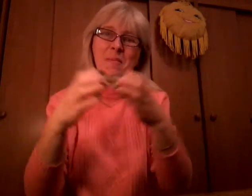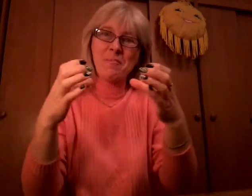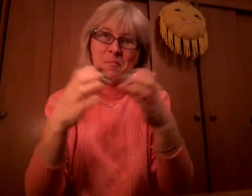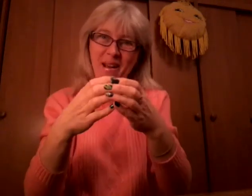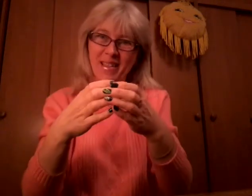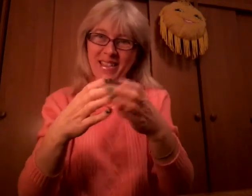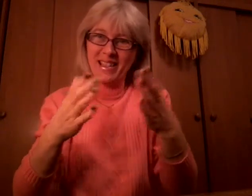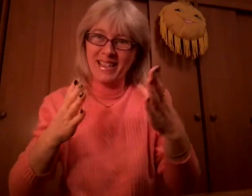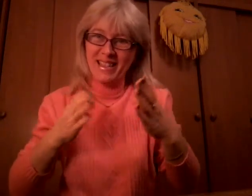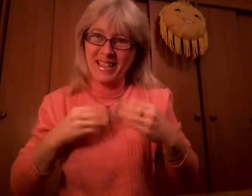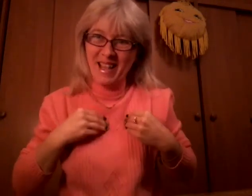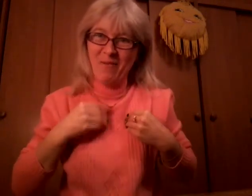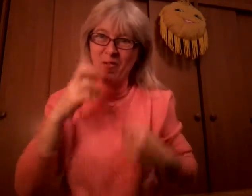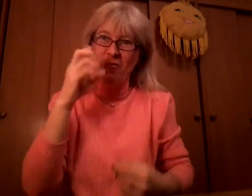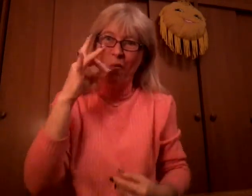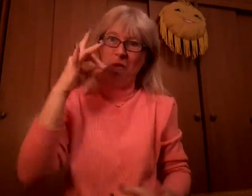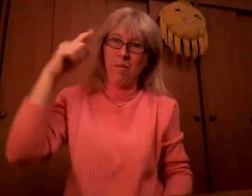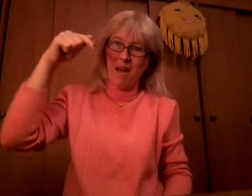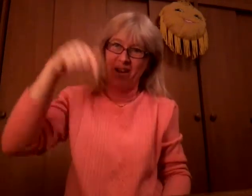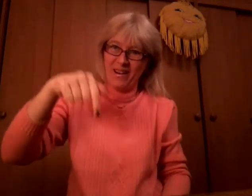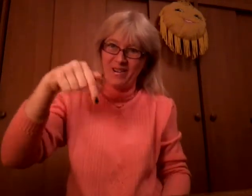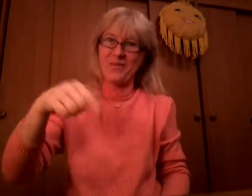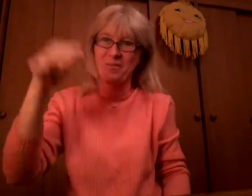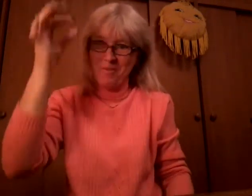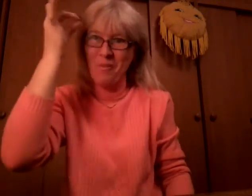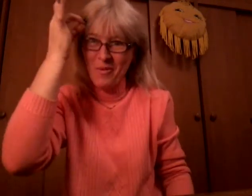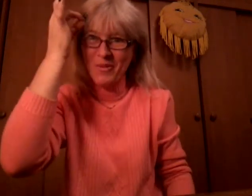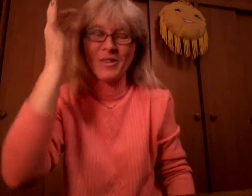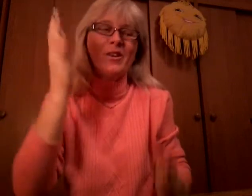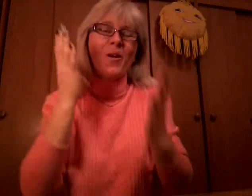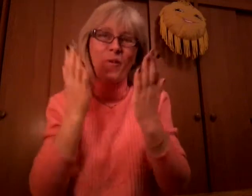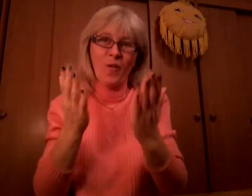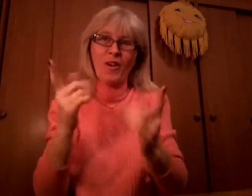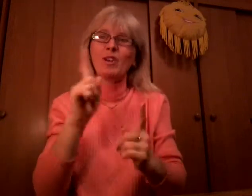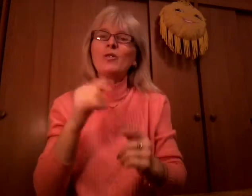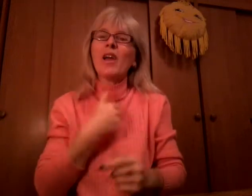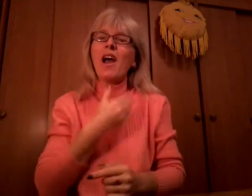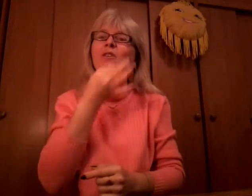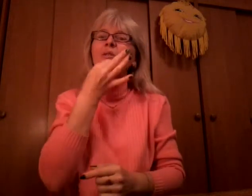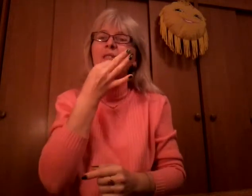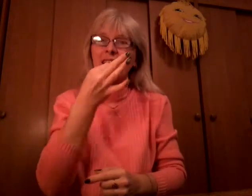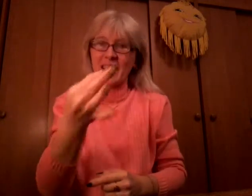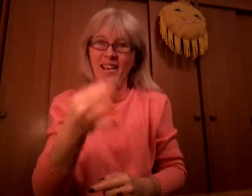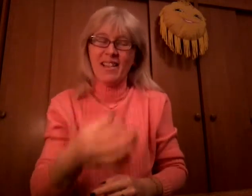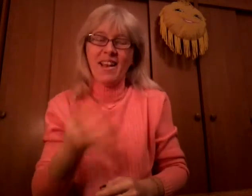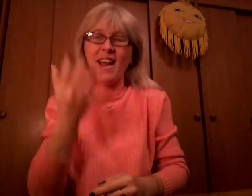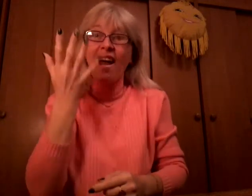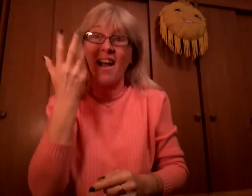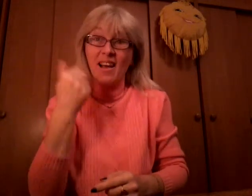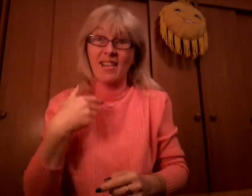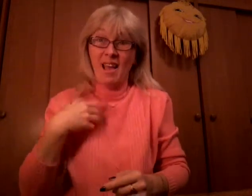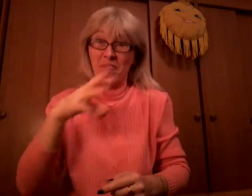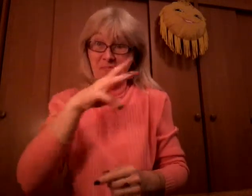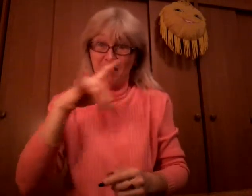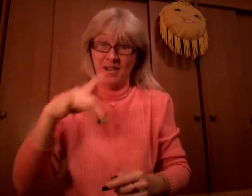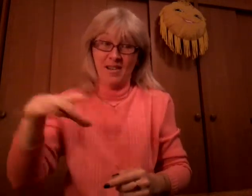компанией сам в бар. То есть, я хочу сказать, когда мы